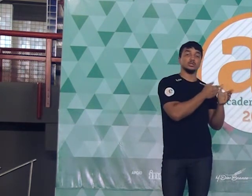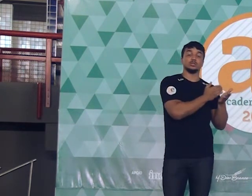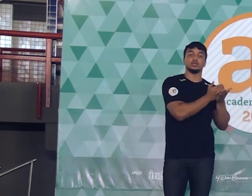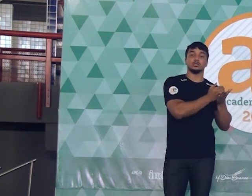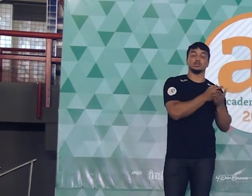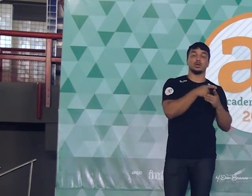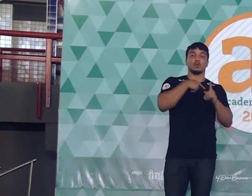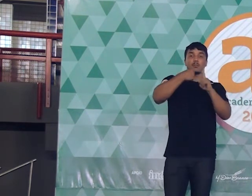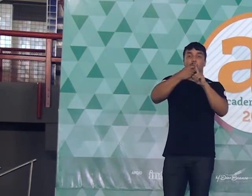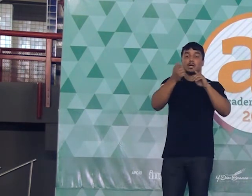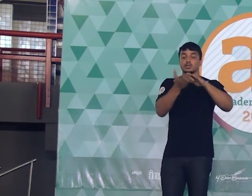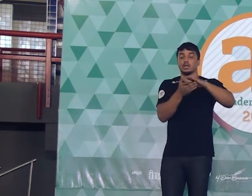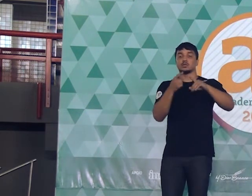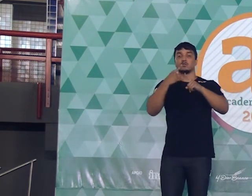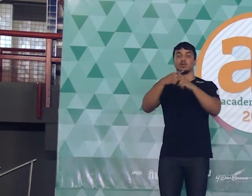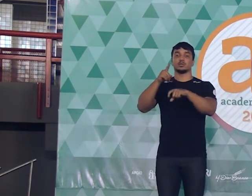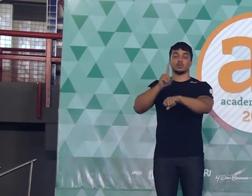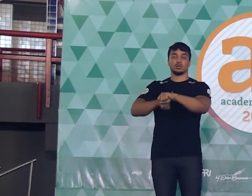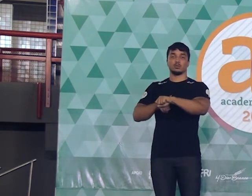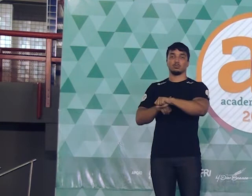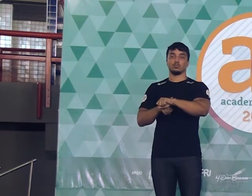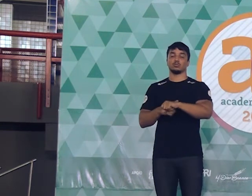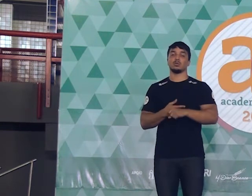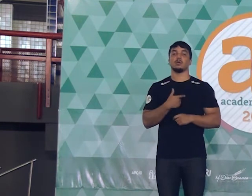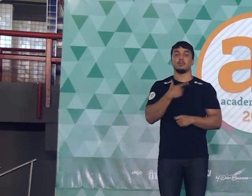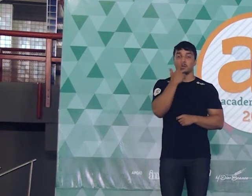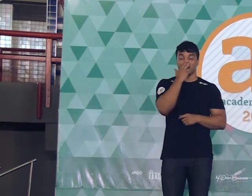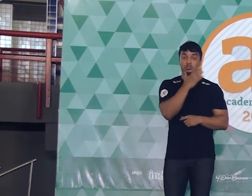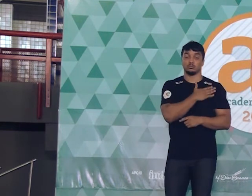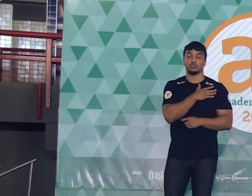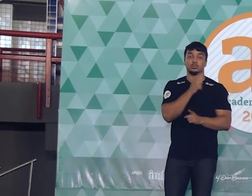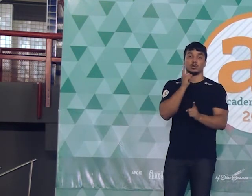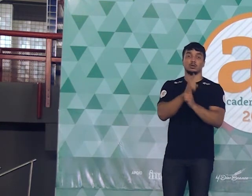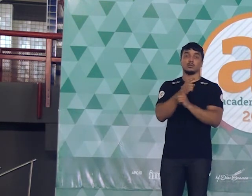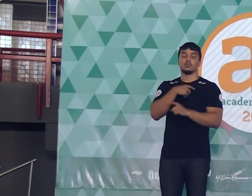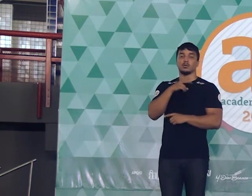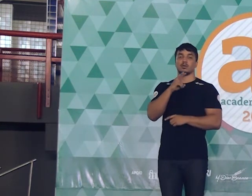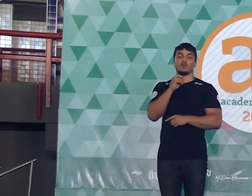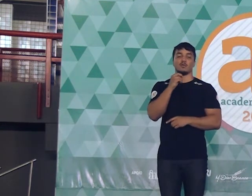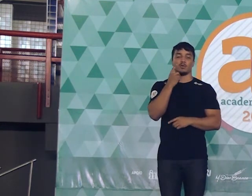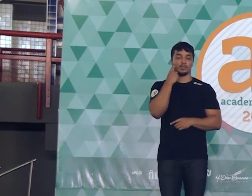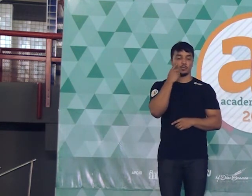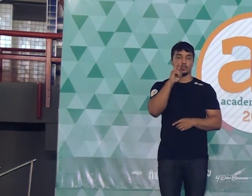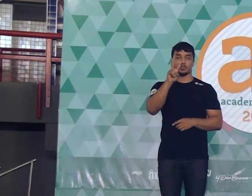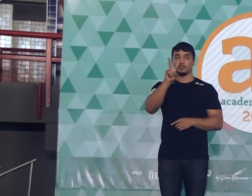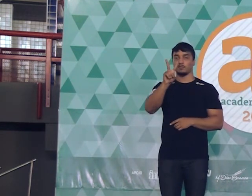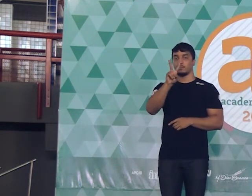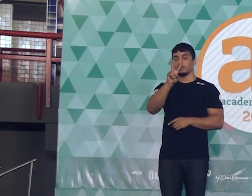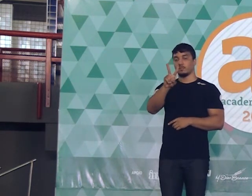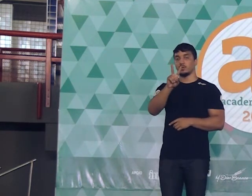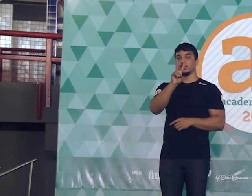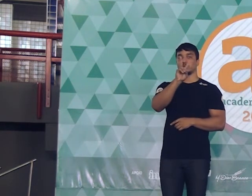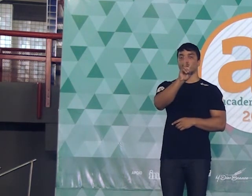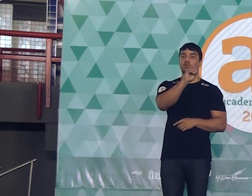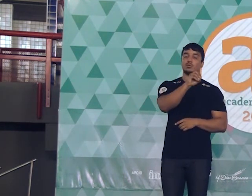mais aceleração vezes tempo. Eu gosto de brincar com essa fórmula da vovó atômica. V igual a VO mais